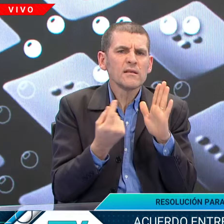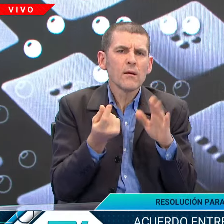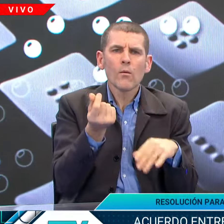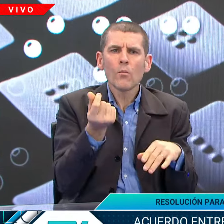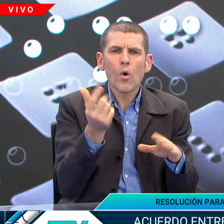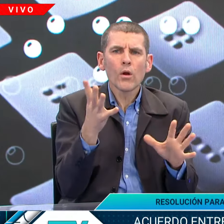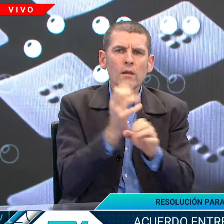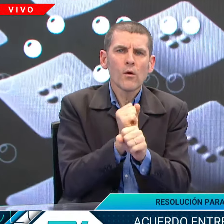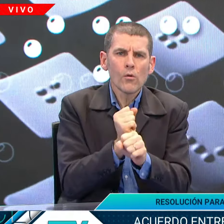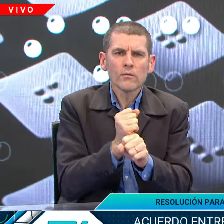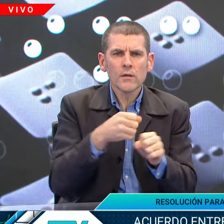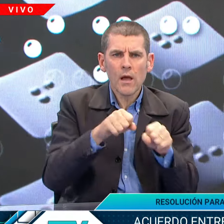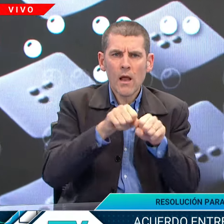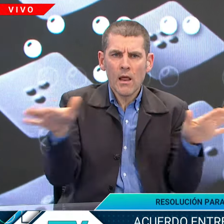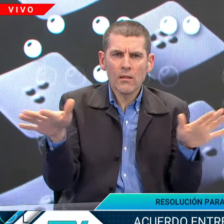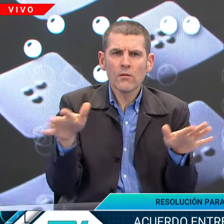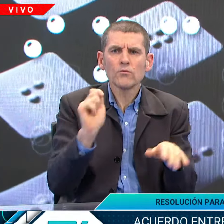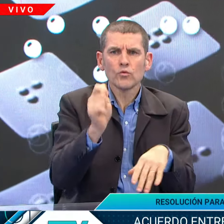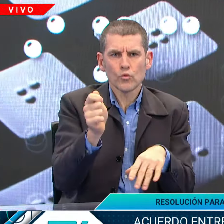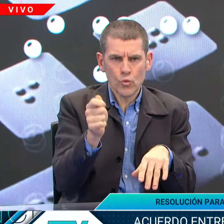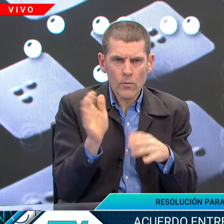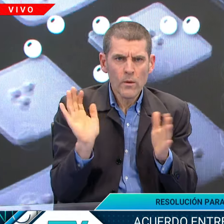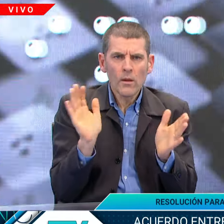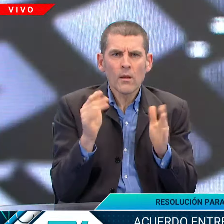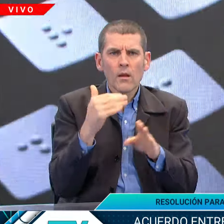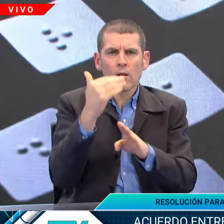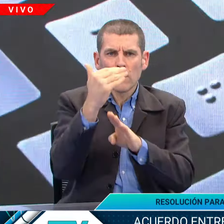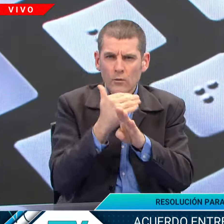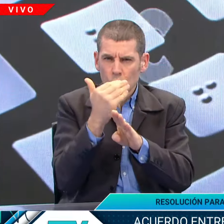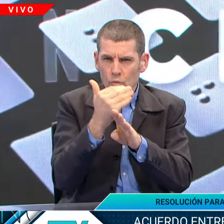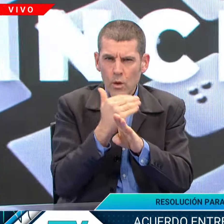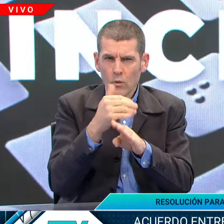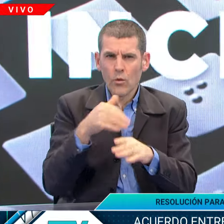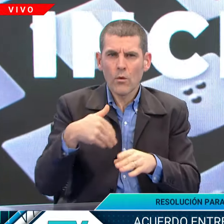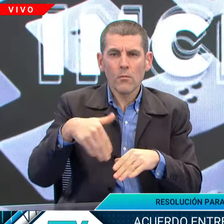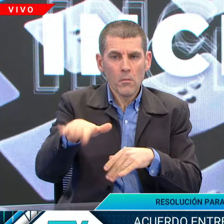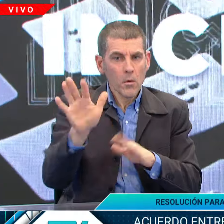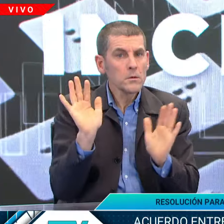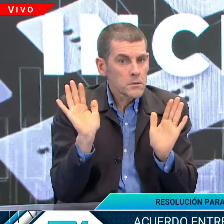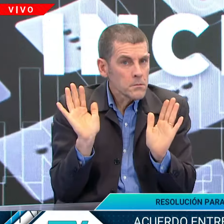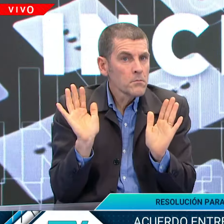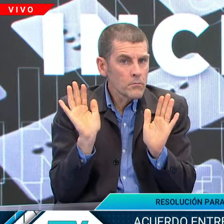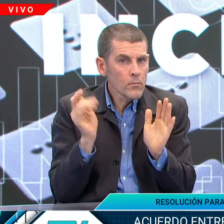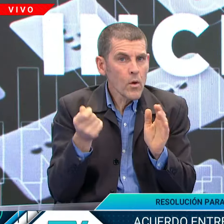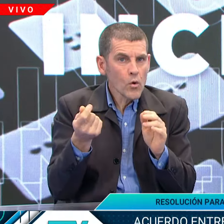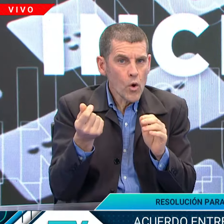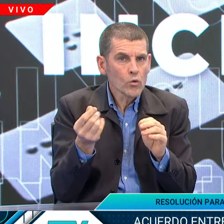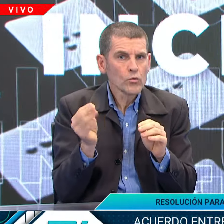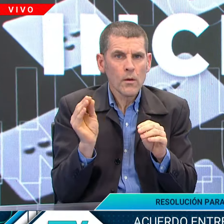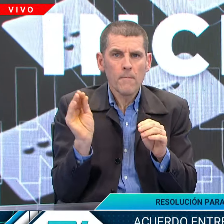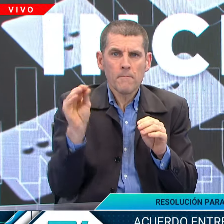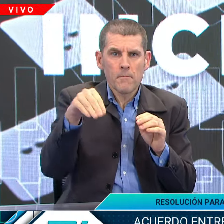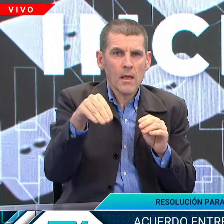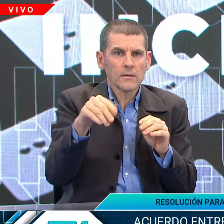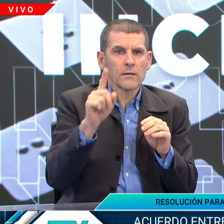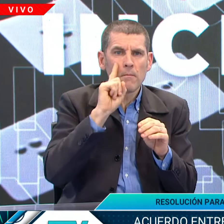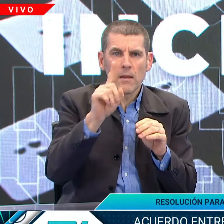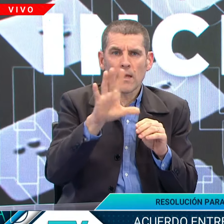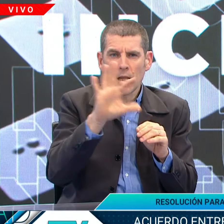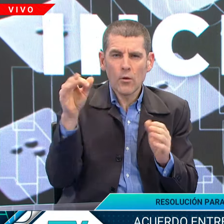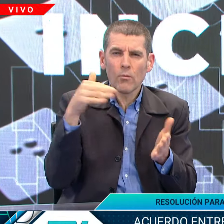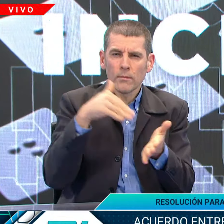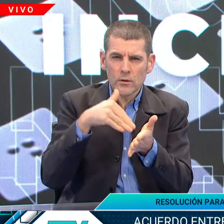SUBE, un sistema de descuentos que podría implicar un costo adicional de 1.500 millones